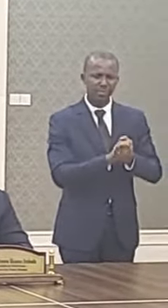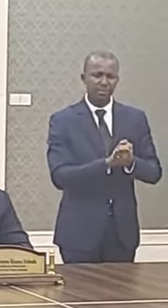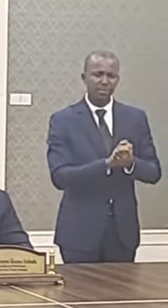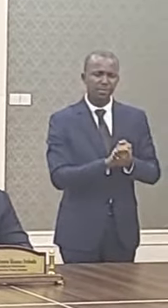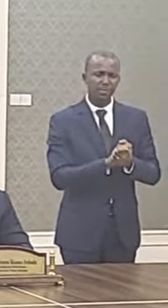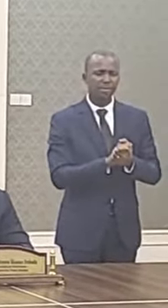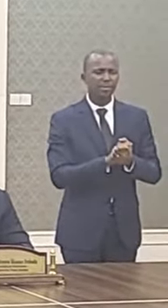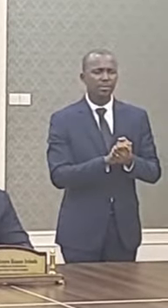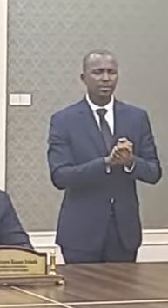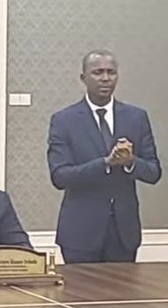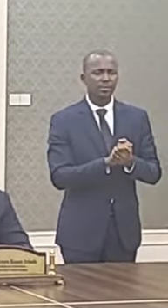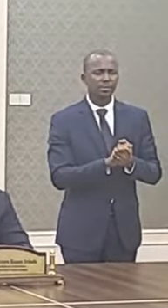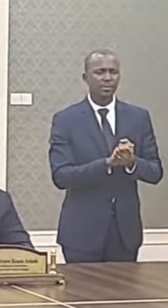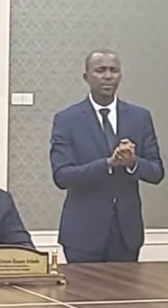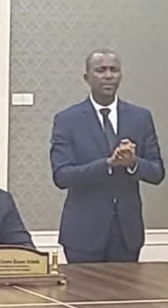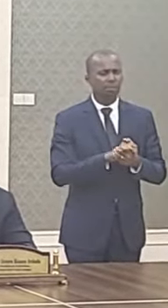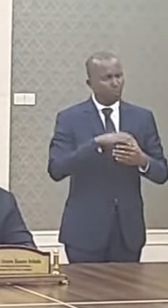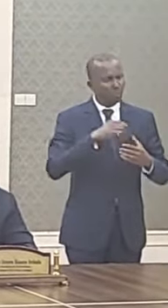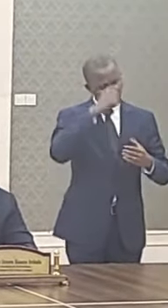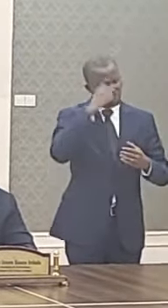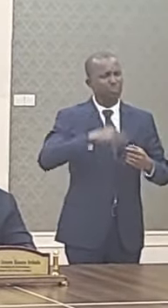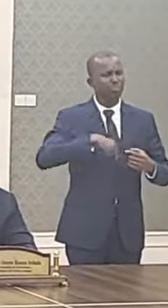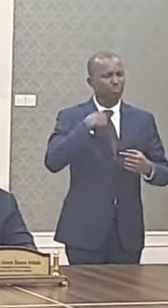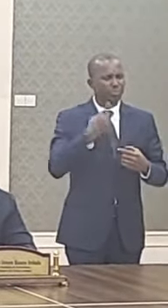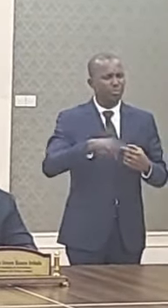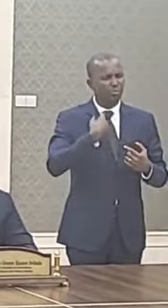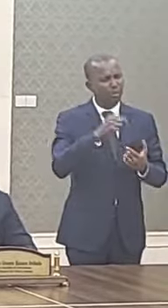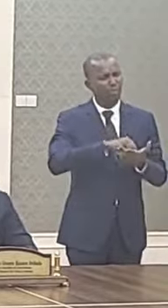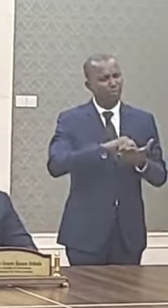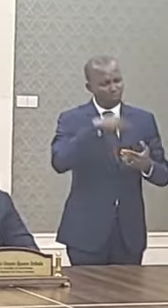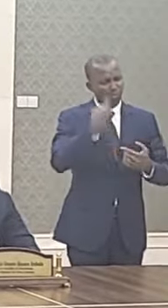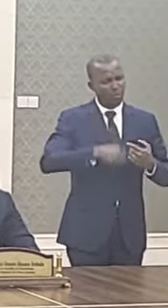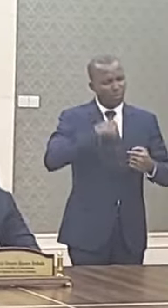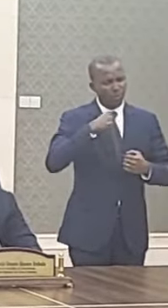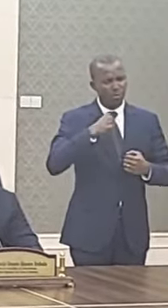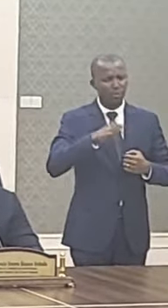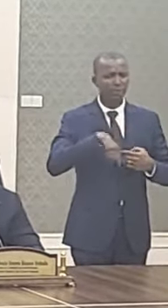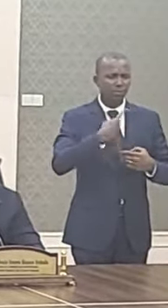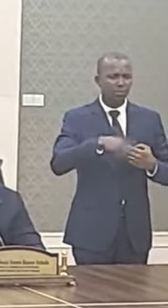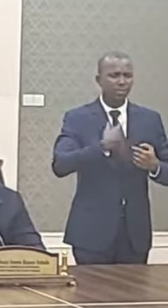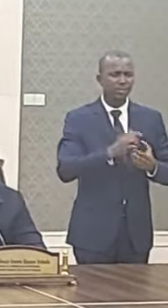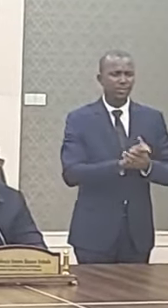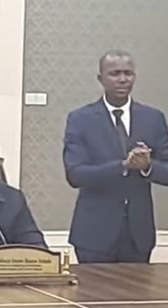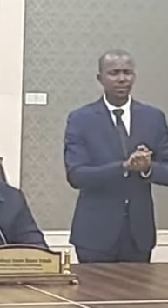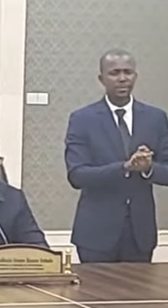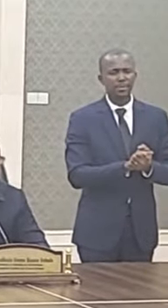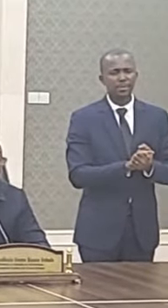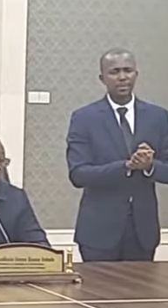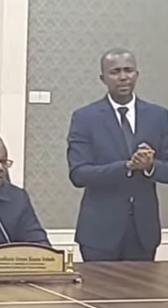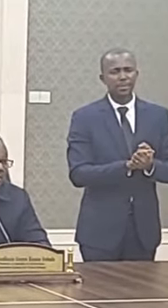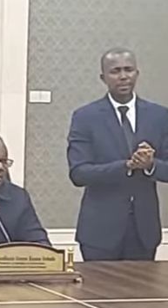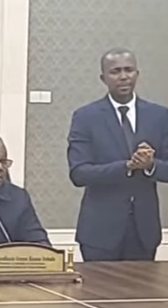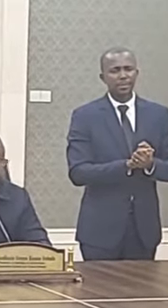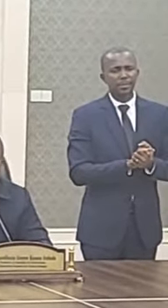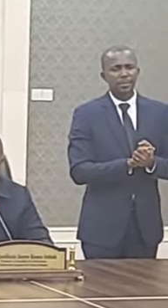Mais on doit faire encore. Comme je vous dis, ma génération doit être